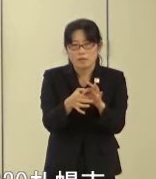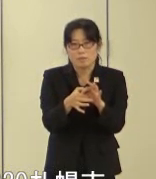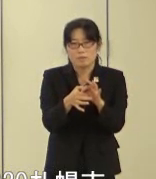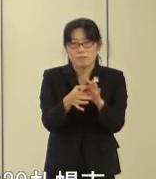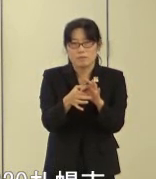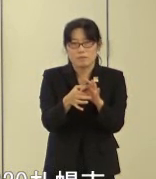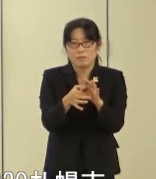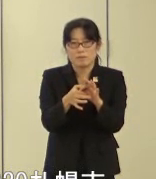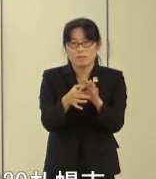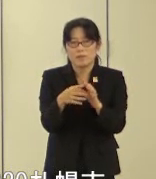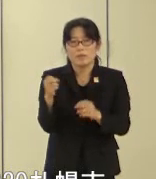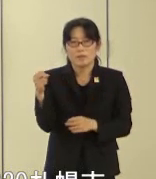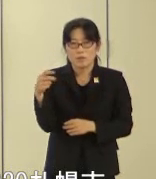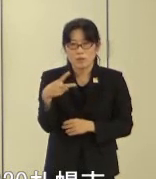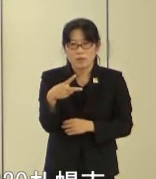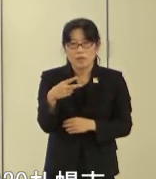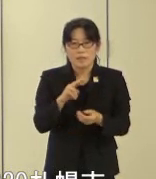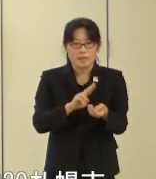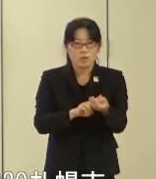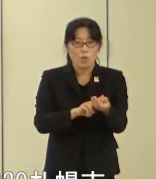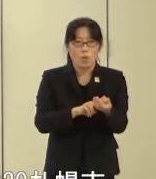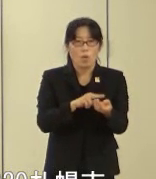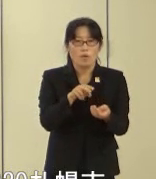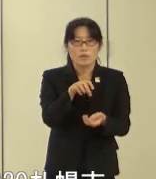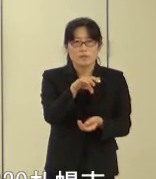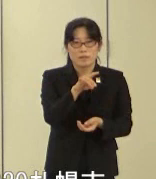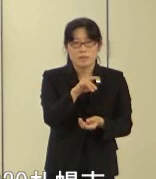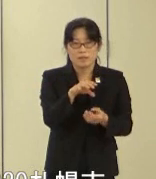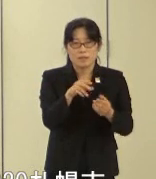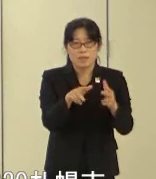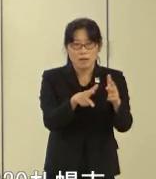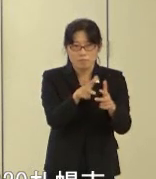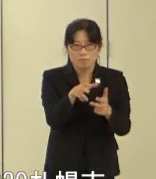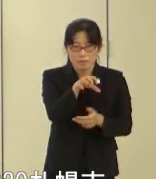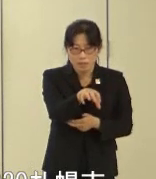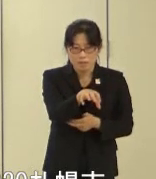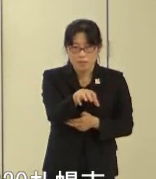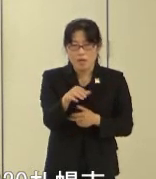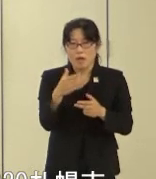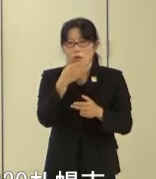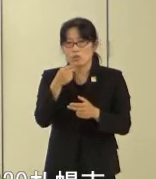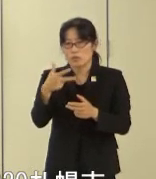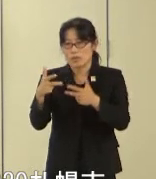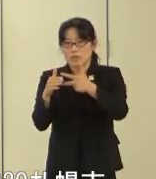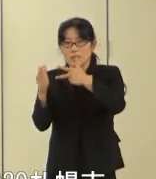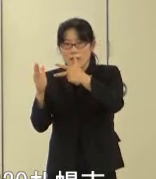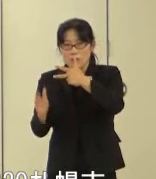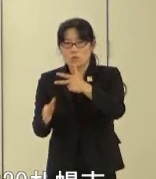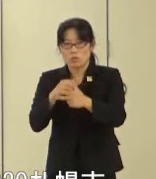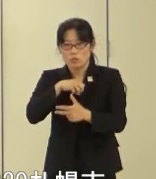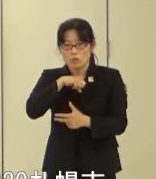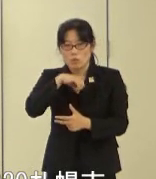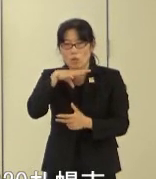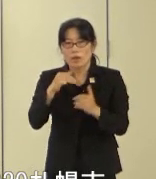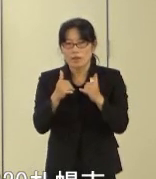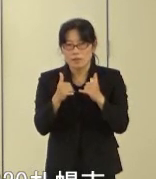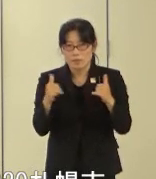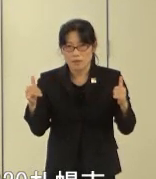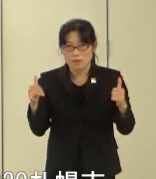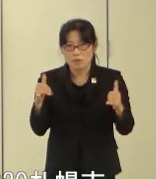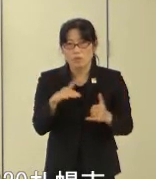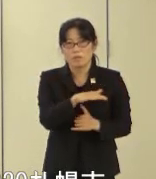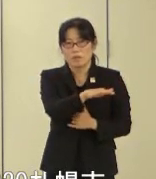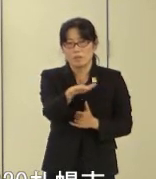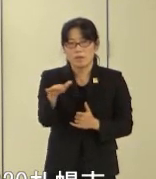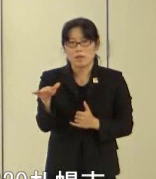して、医療機関ですとか福祉施設などですね、高齢者の方々がい